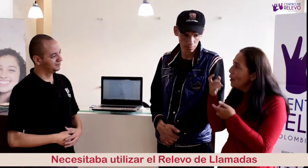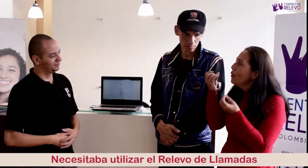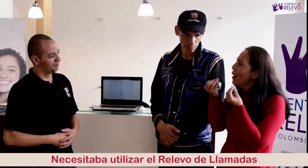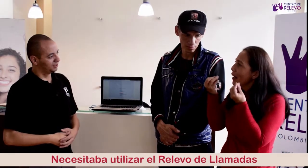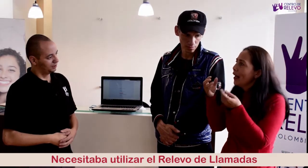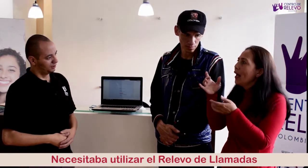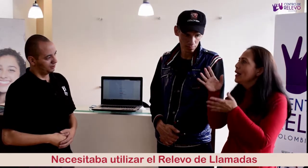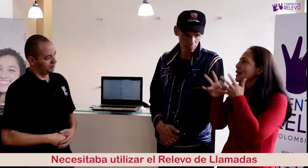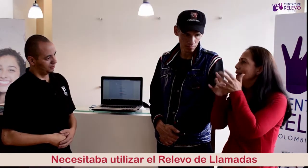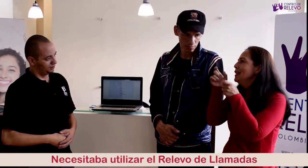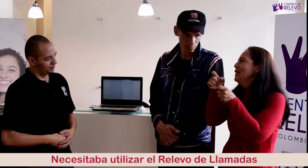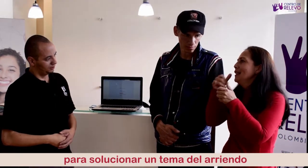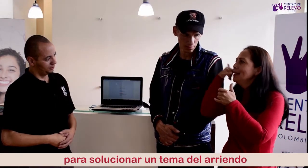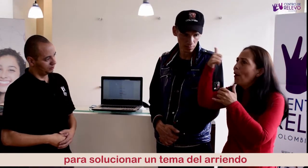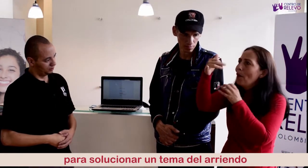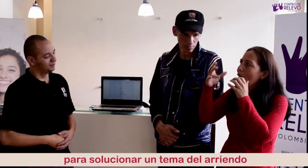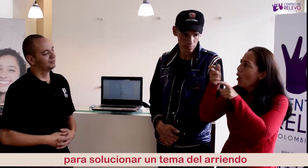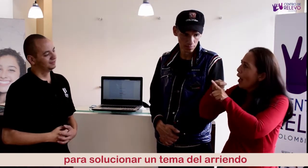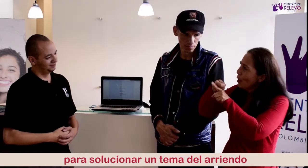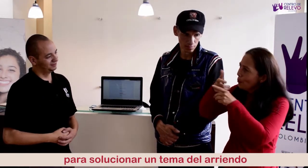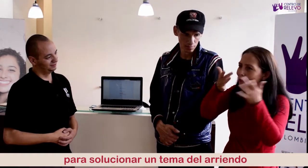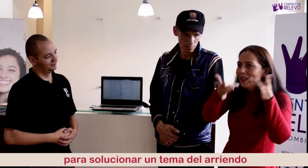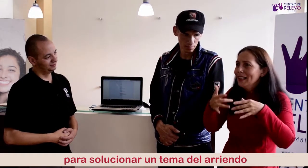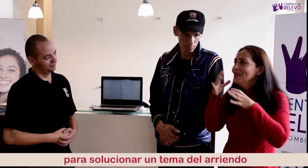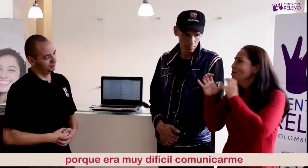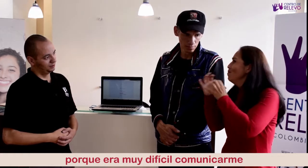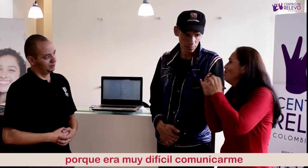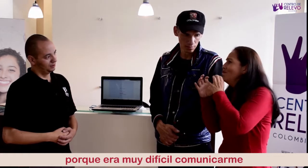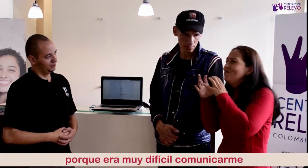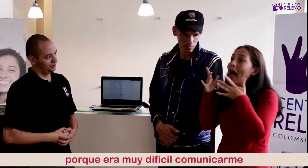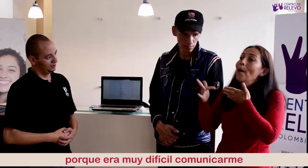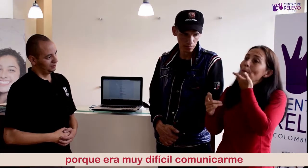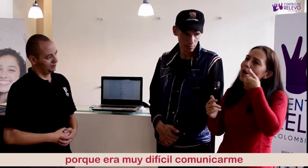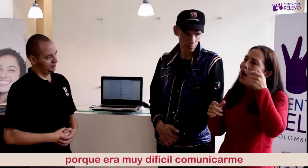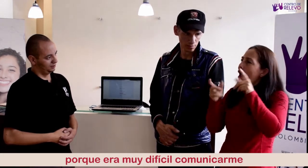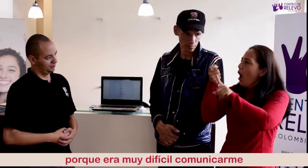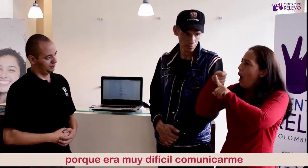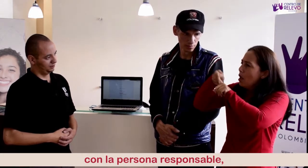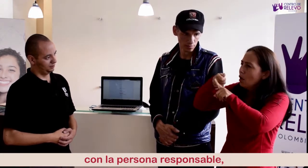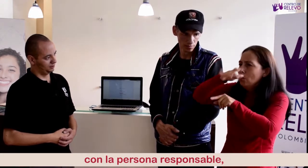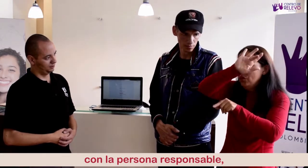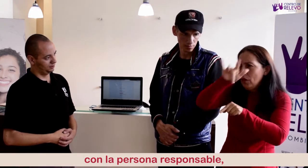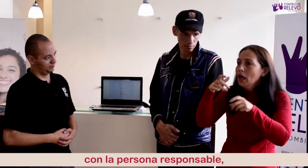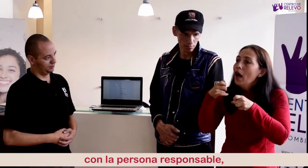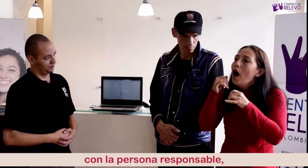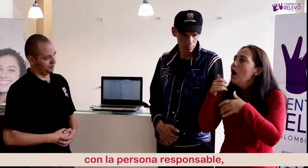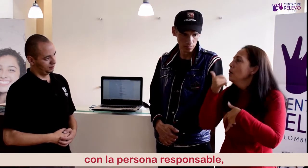Necesitaba utilizar el relevo de llamadas para solucionar un tema del arriendo porque era muy difícil comunicarme con la persona responsable,